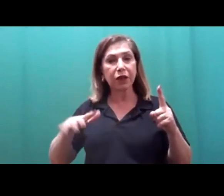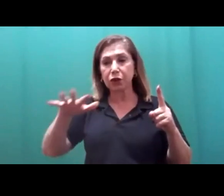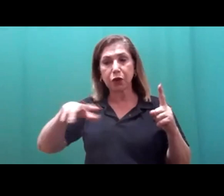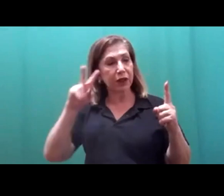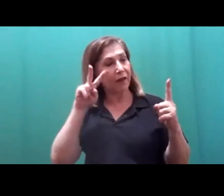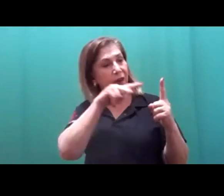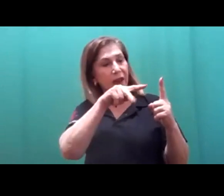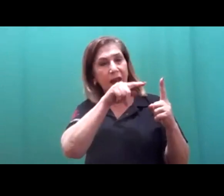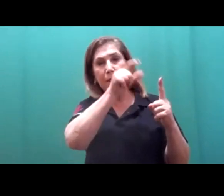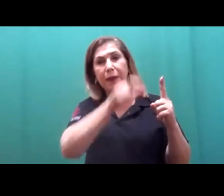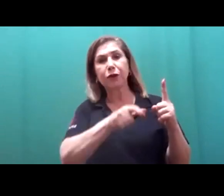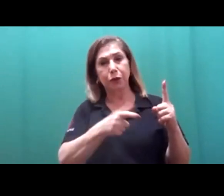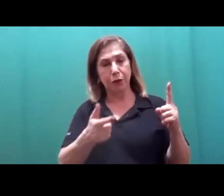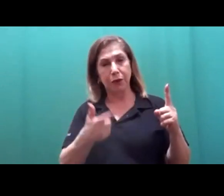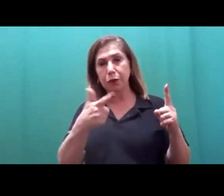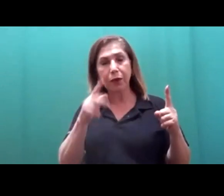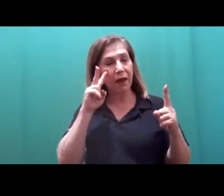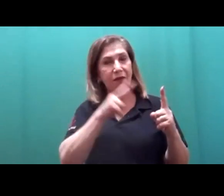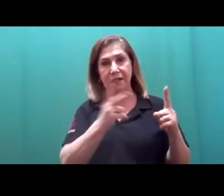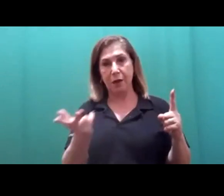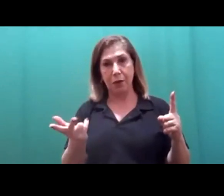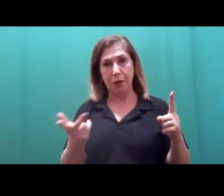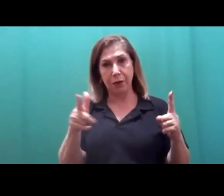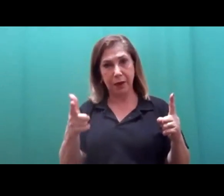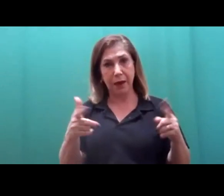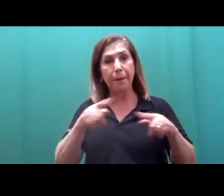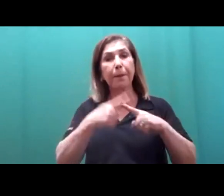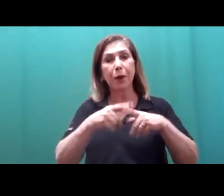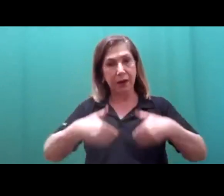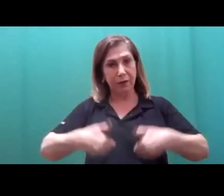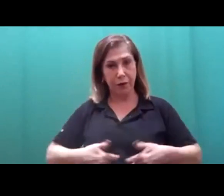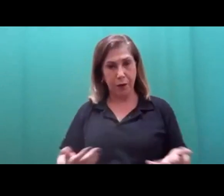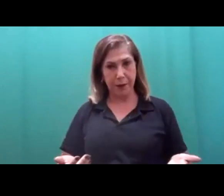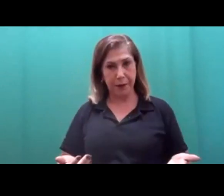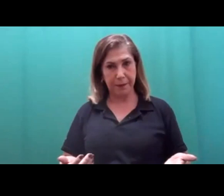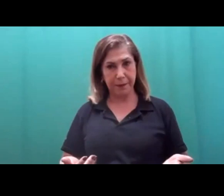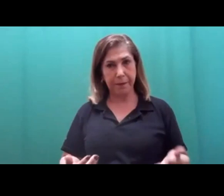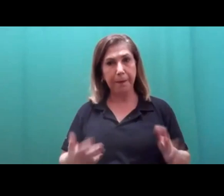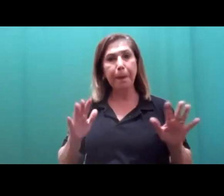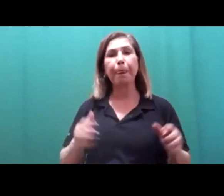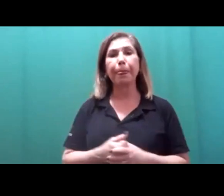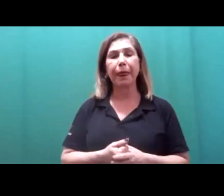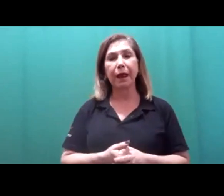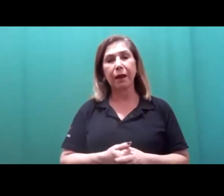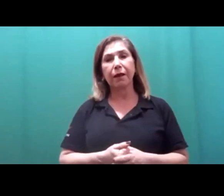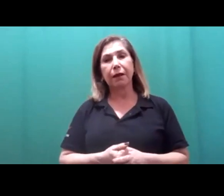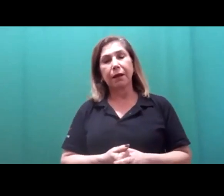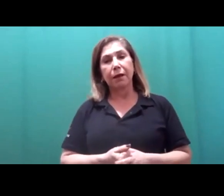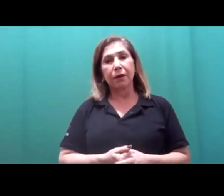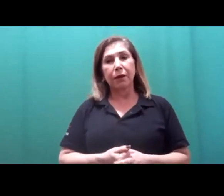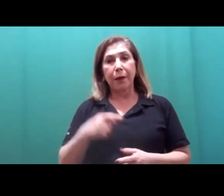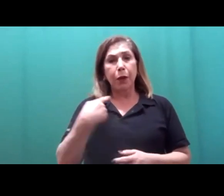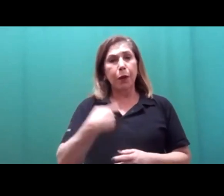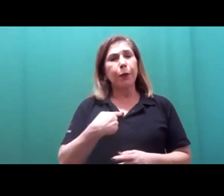E aí vamos pensar as estruturas raciais que podem colocar a pessoa num processo de desumanização. A nossa